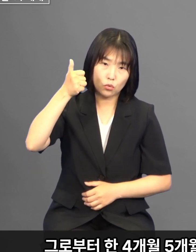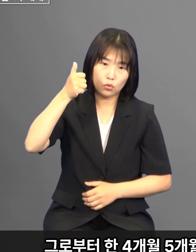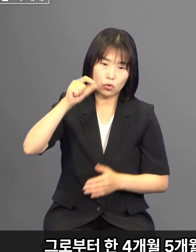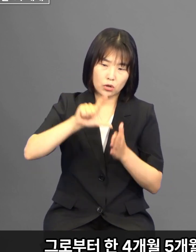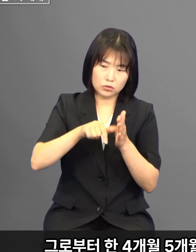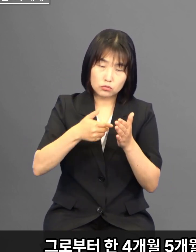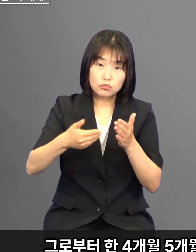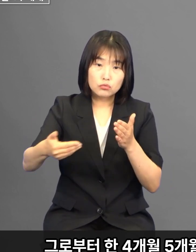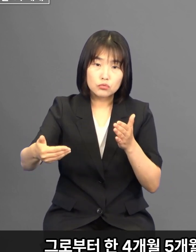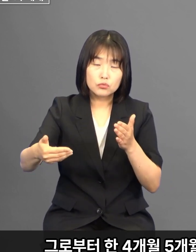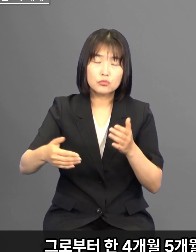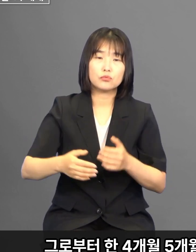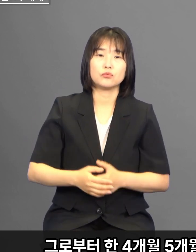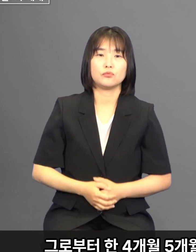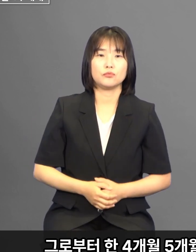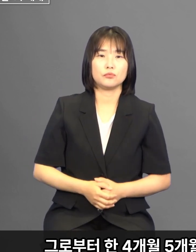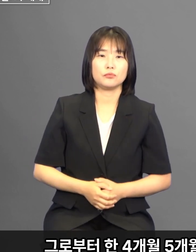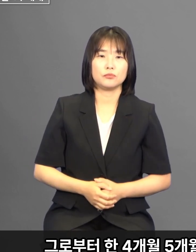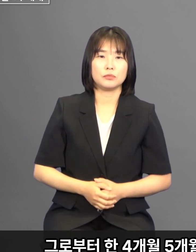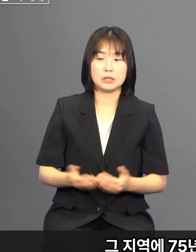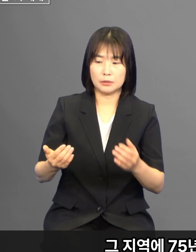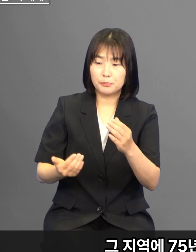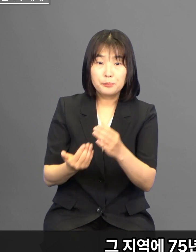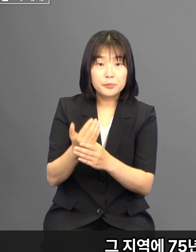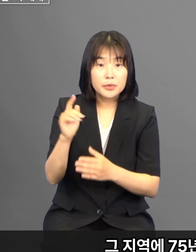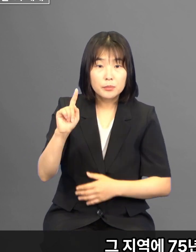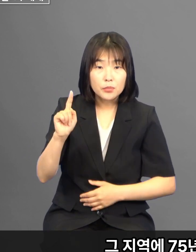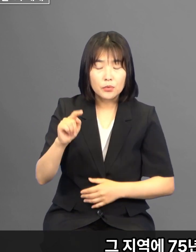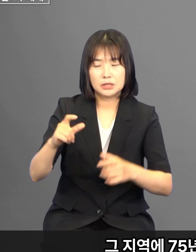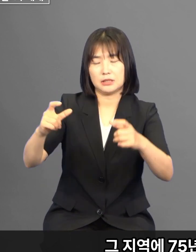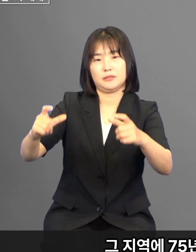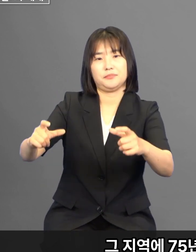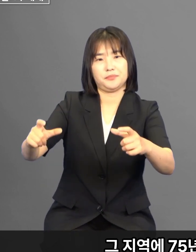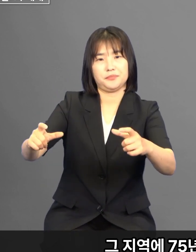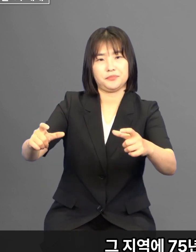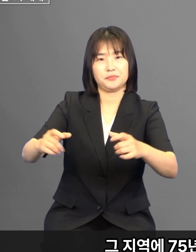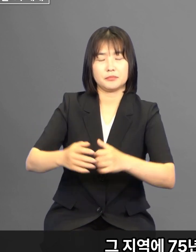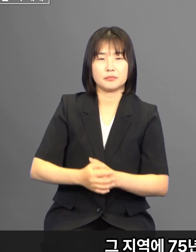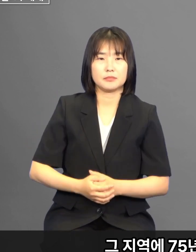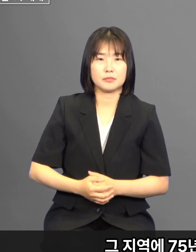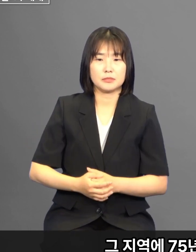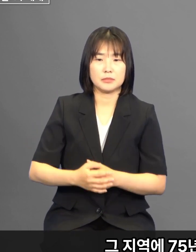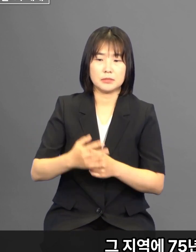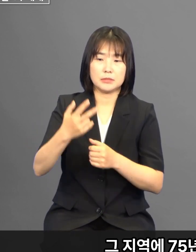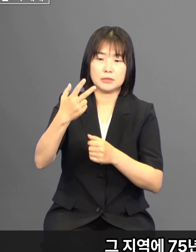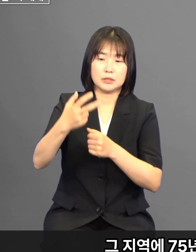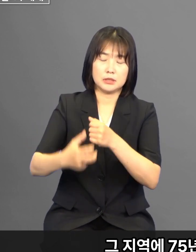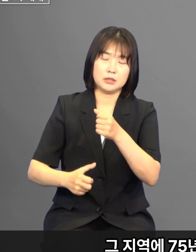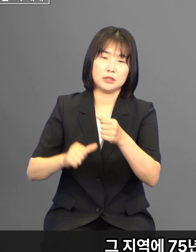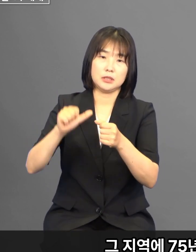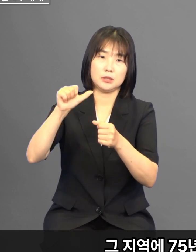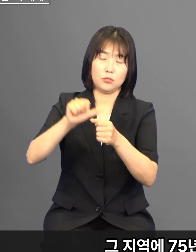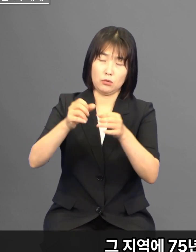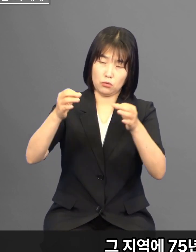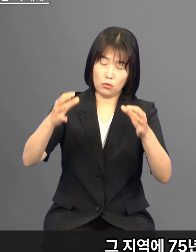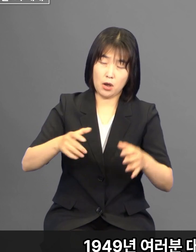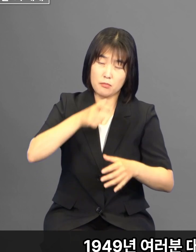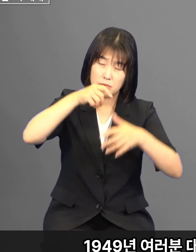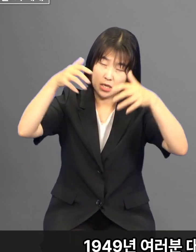지난 뒤에 이런 일이 벌어졌습니다. 그 지역에 75년 만에 폭우가 내린 거예요.